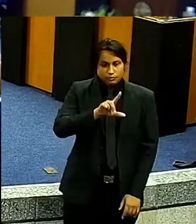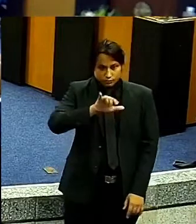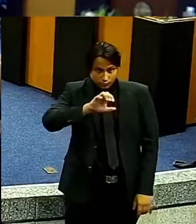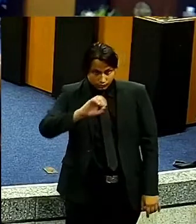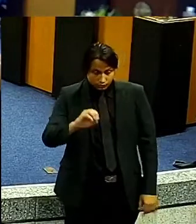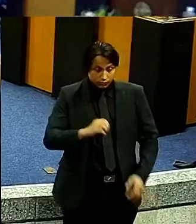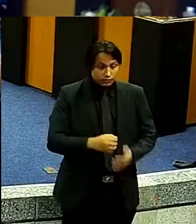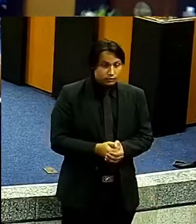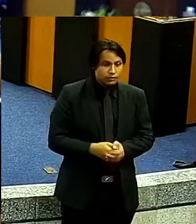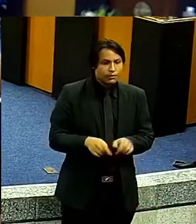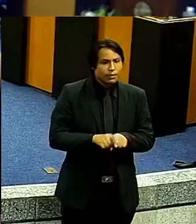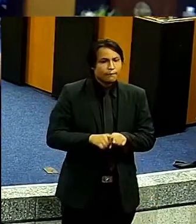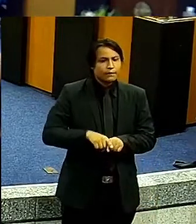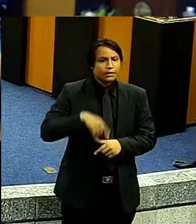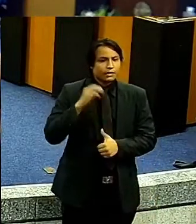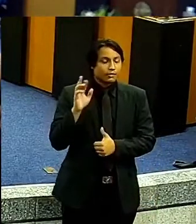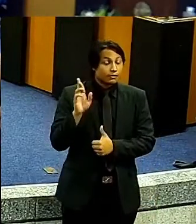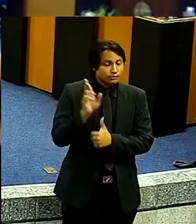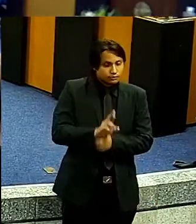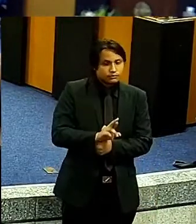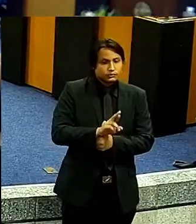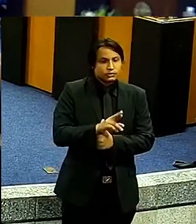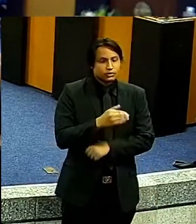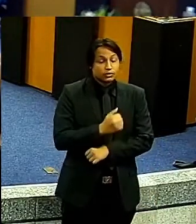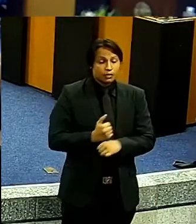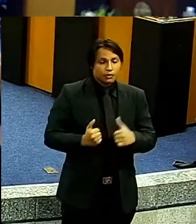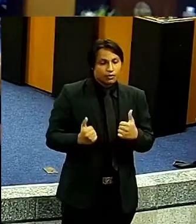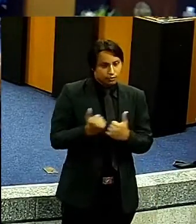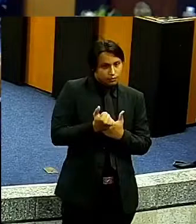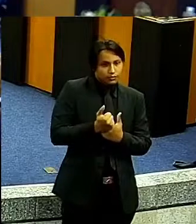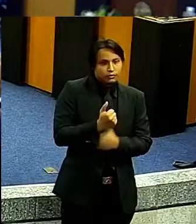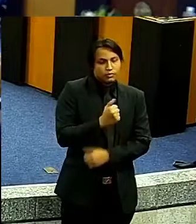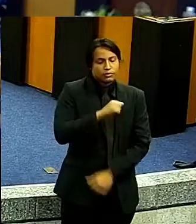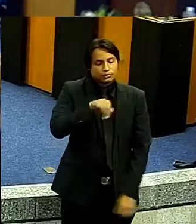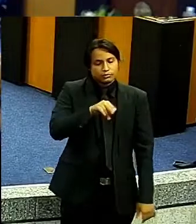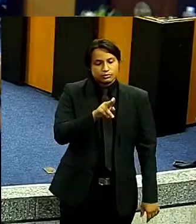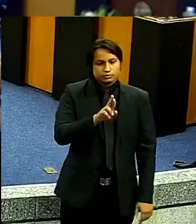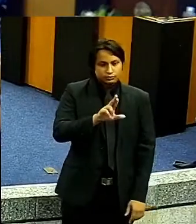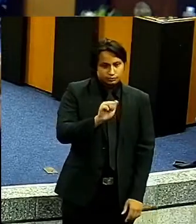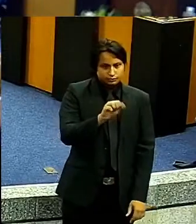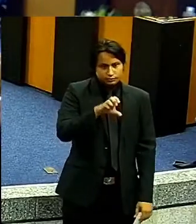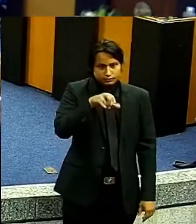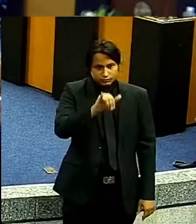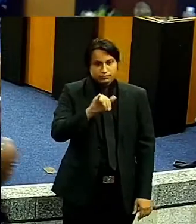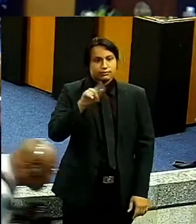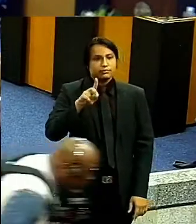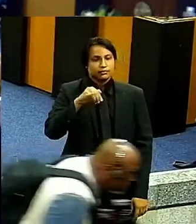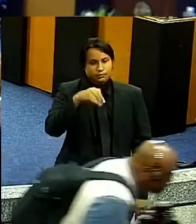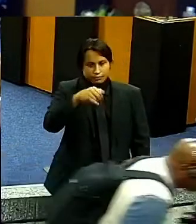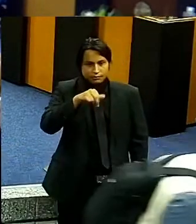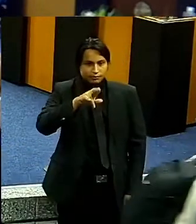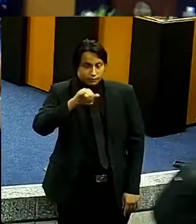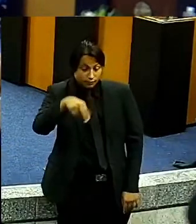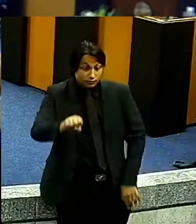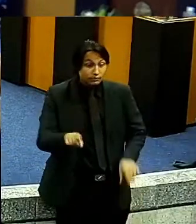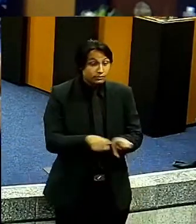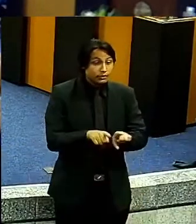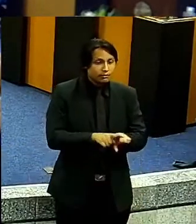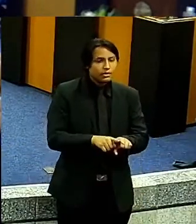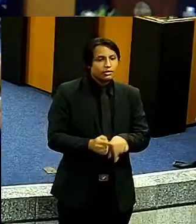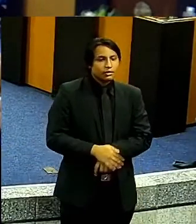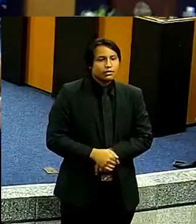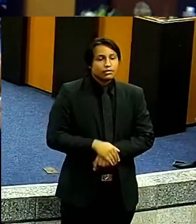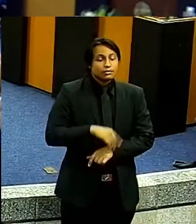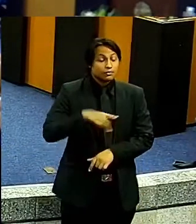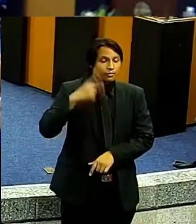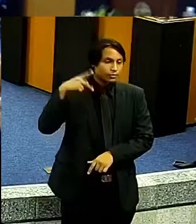o procurador Regional Eleitoral substituto Dr Juraci marã Júnior o promotor eleitoral auxiliar